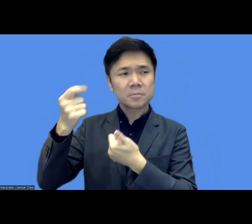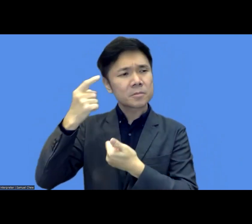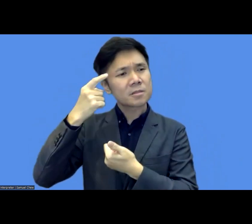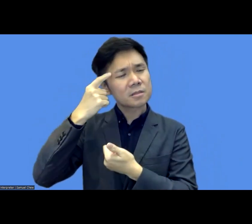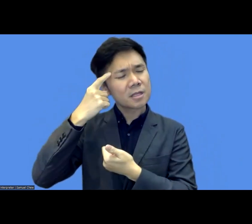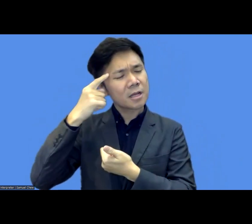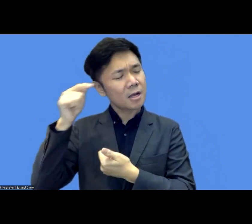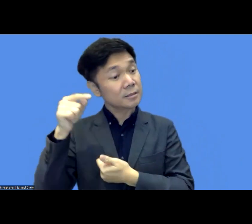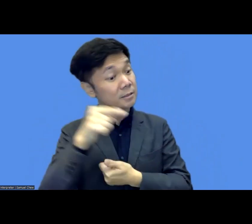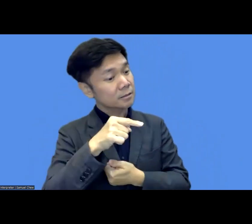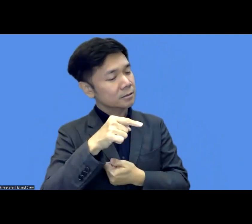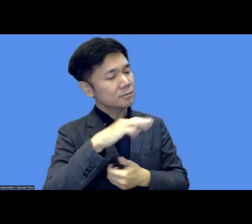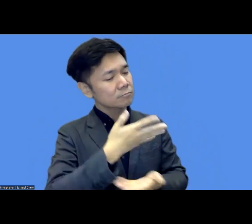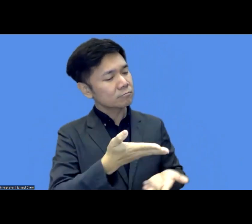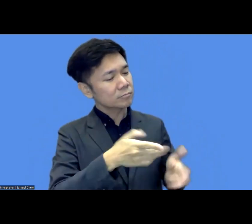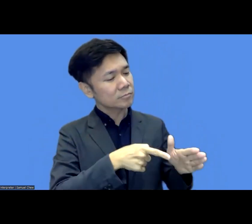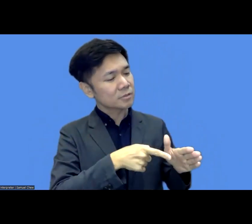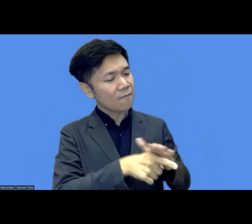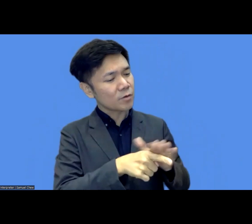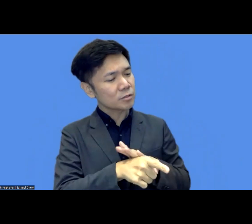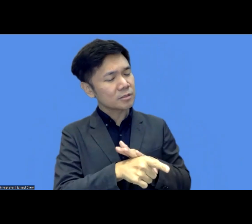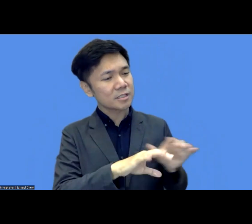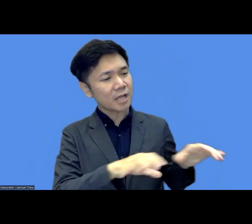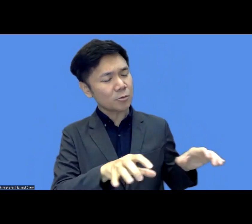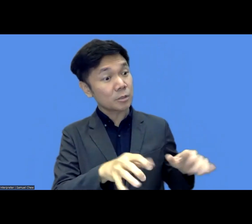los conflictos sí podrían